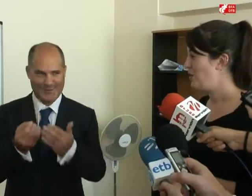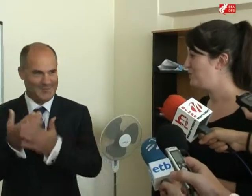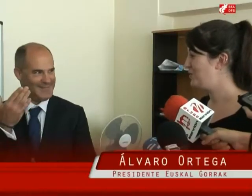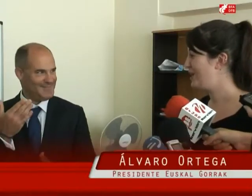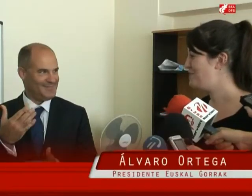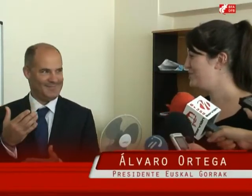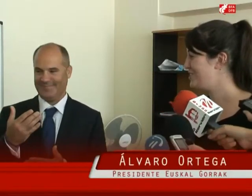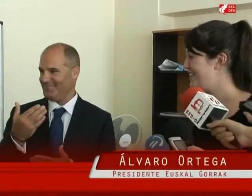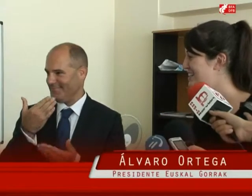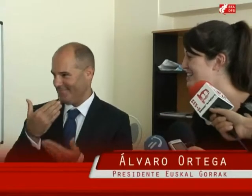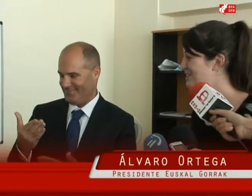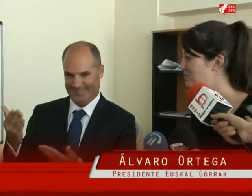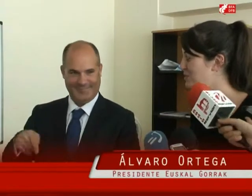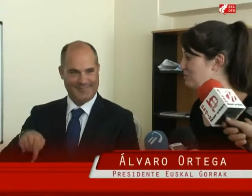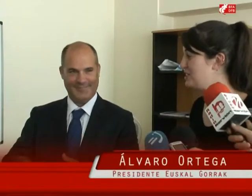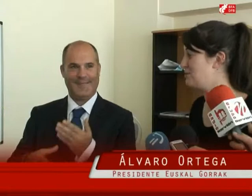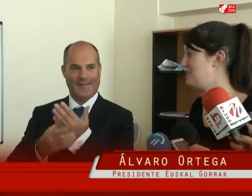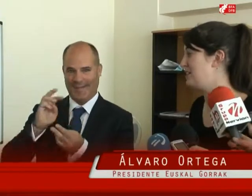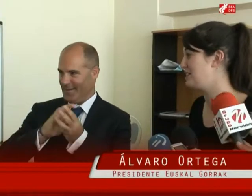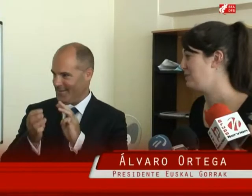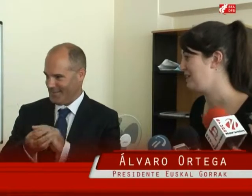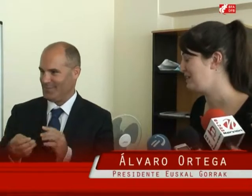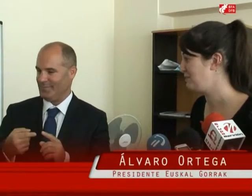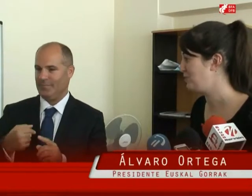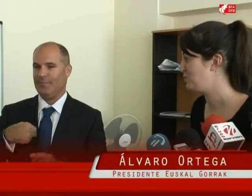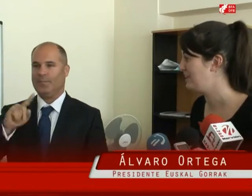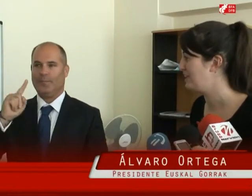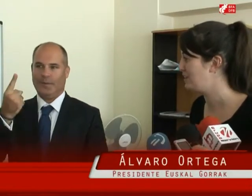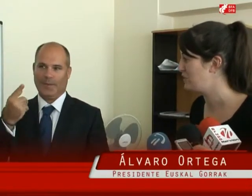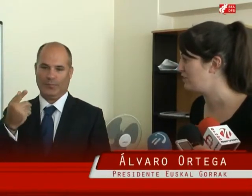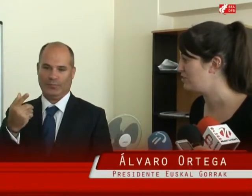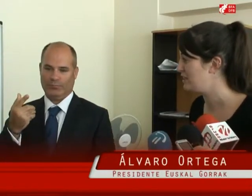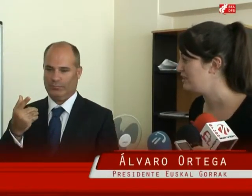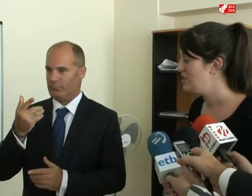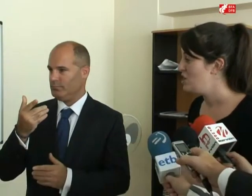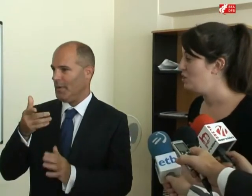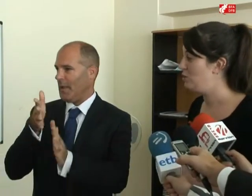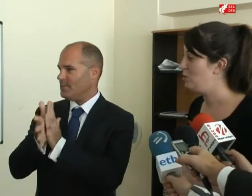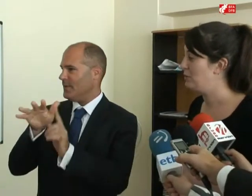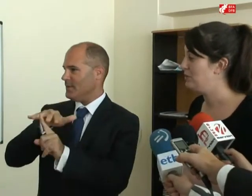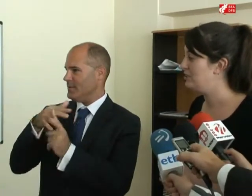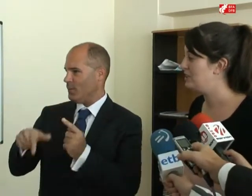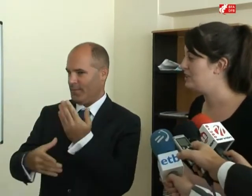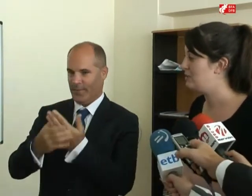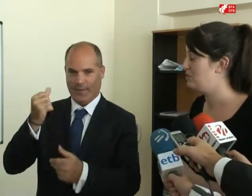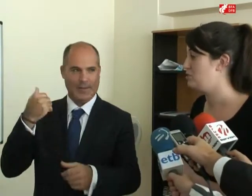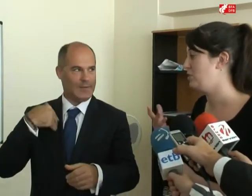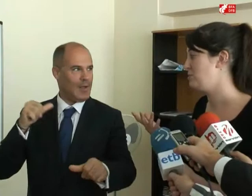Bueno, hola, buenos días. Bueno, muchísimas gracias, Pilar, por venir aquí a Euskal Gorrak. Lo primero decirte, bueno, os voy a explicar